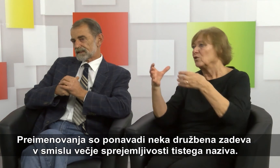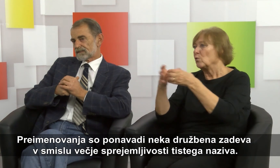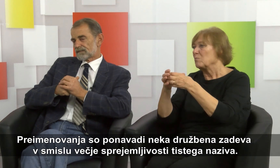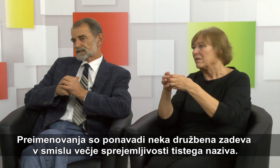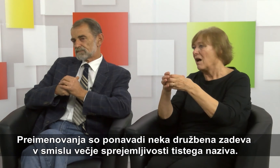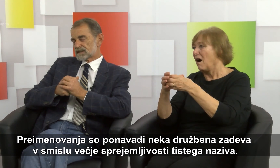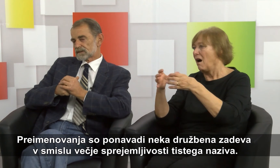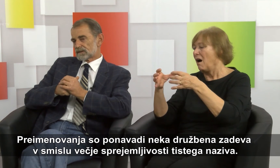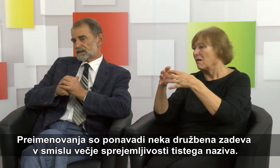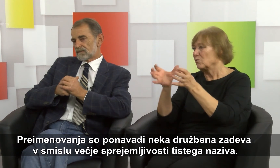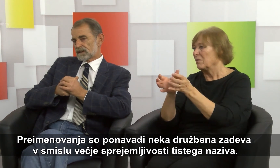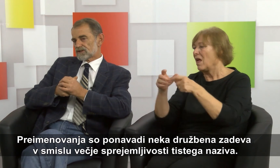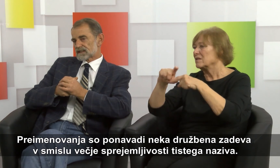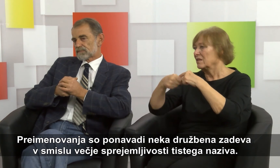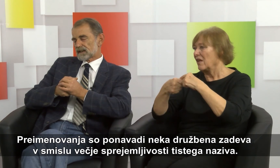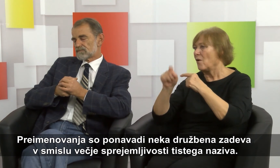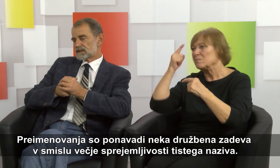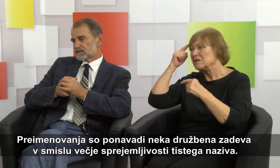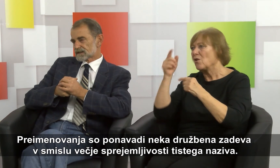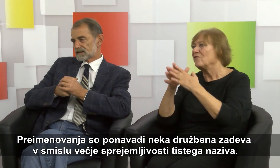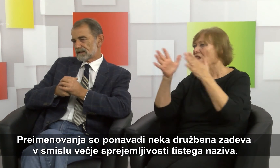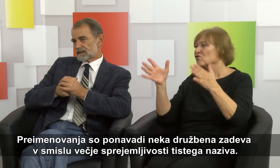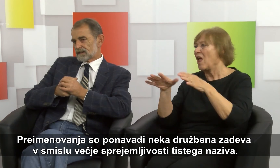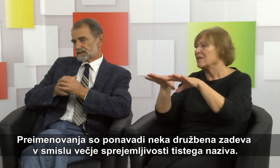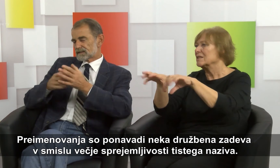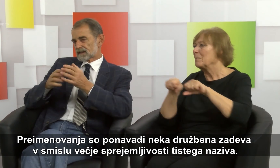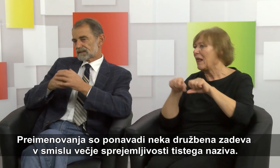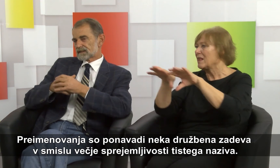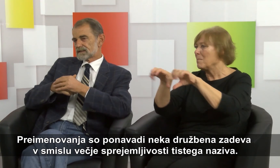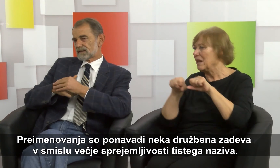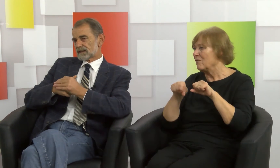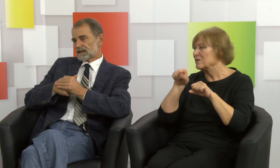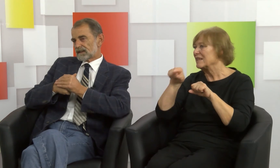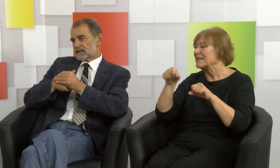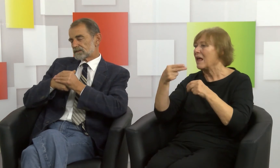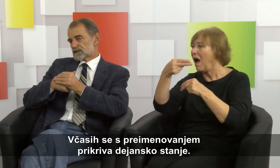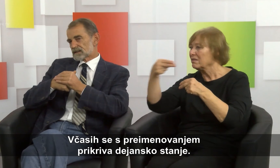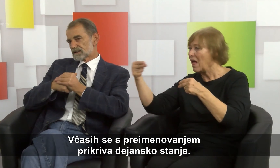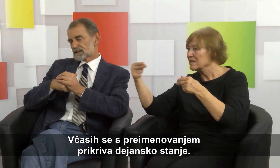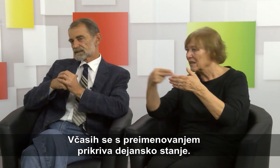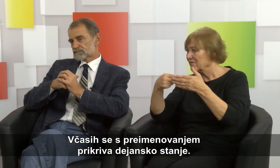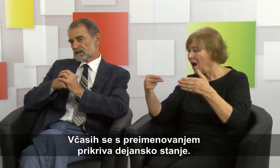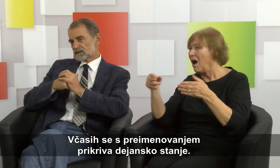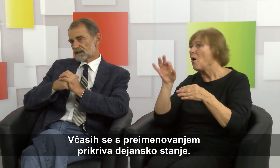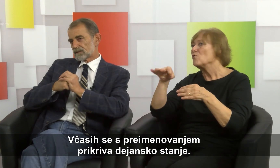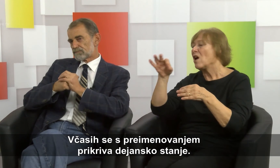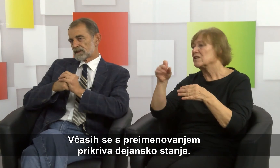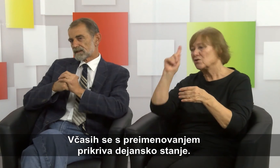zadeva v smislu večje sprejemljivosti tistega naziva. Ne. Včasih se s preimenovanjem